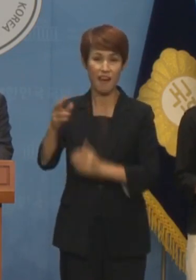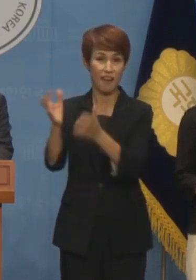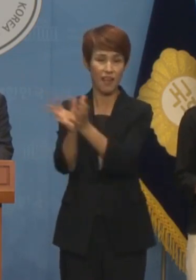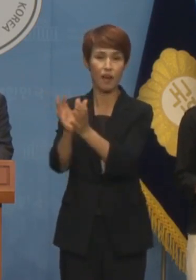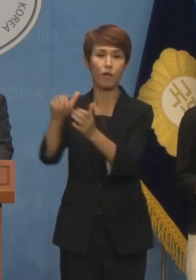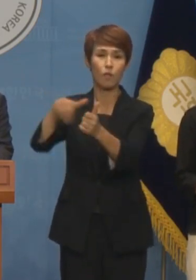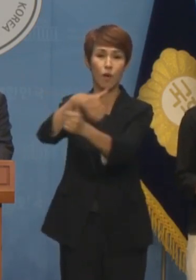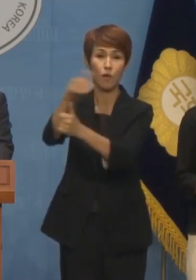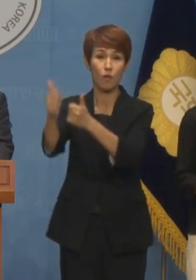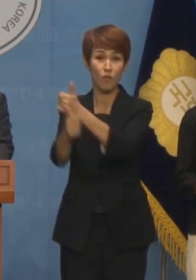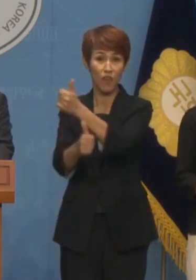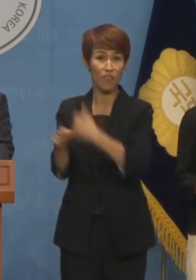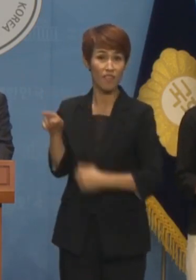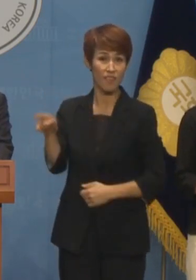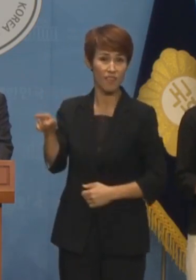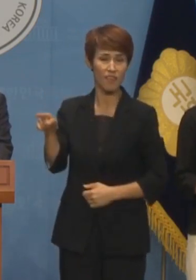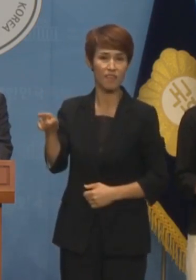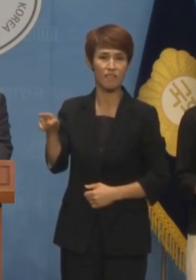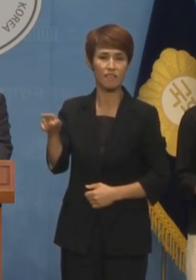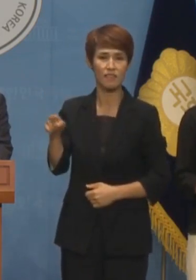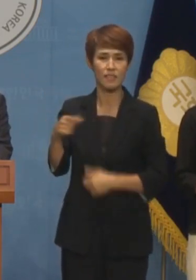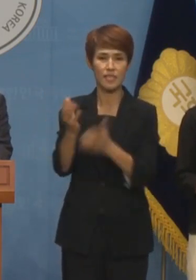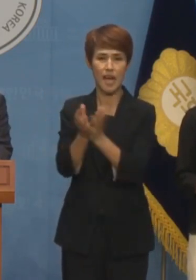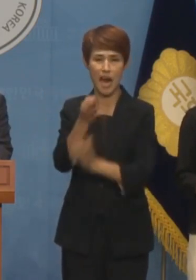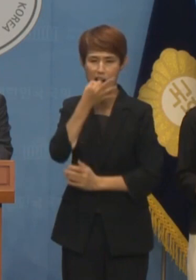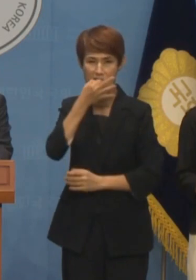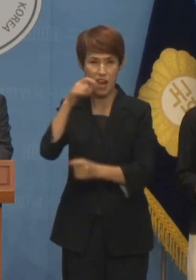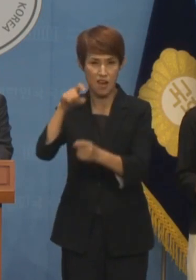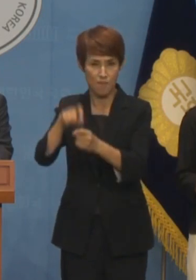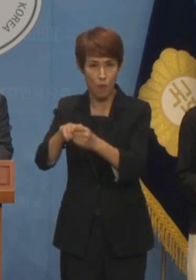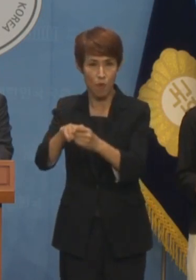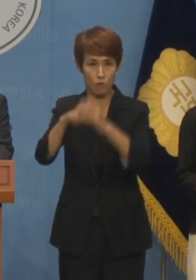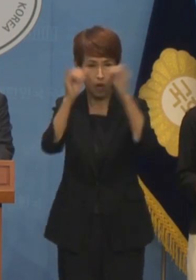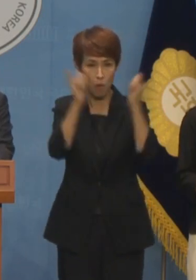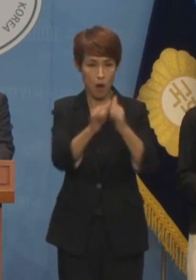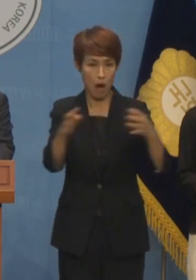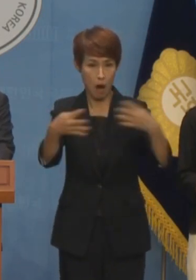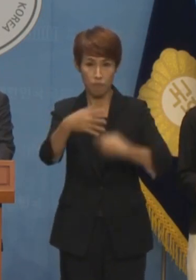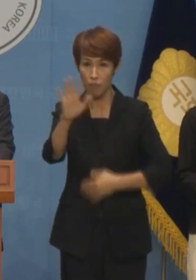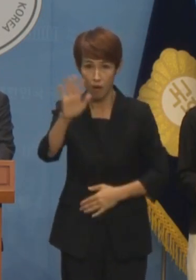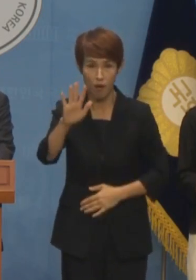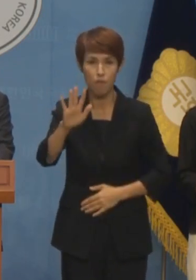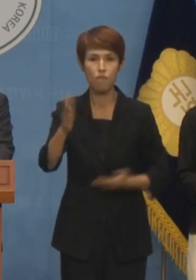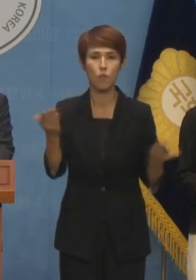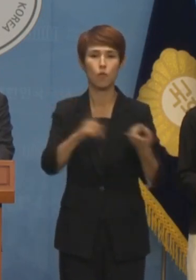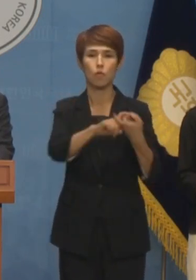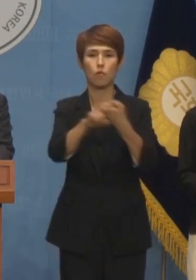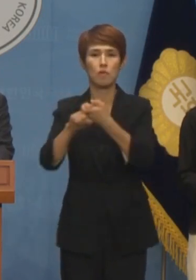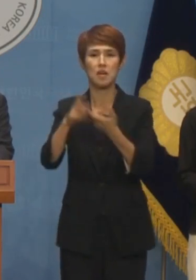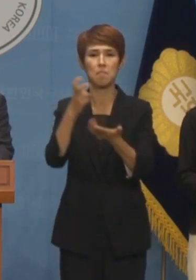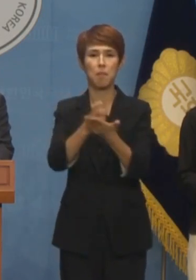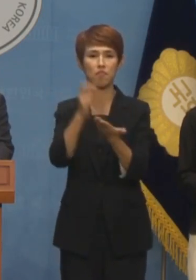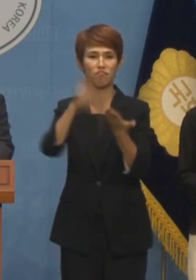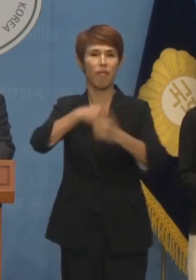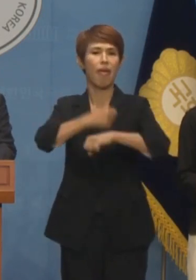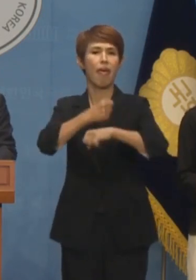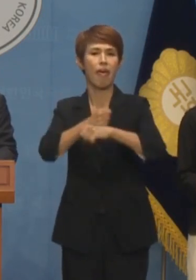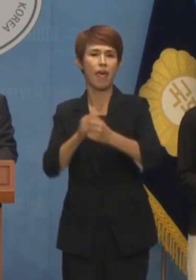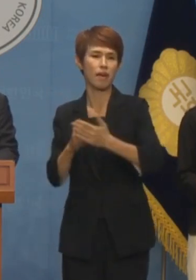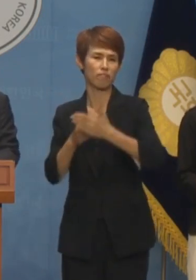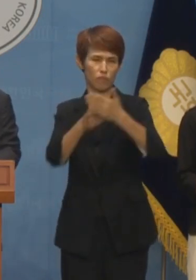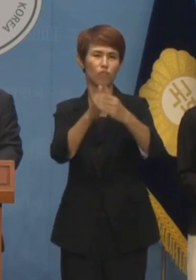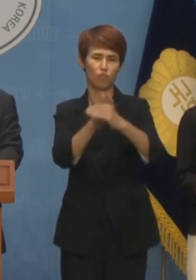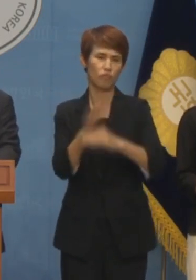환경노동위원회 위원들은 당리 당략에 매몰돼 충분한 사회적 합의 없이 노동조합법 개정안을 강행 처리하려고